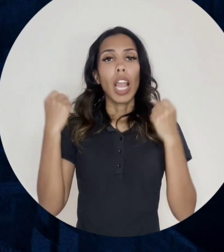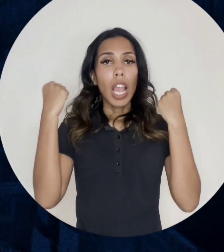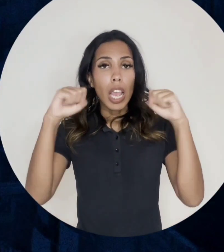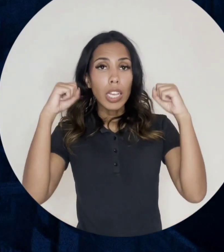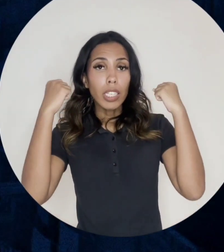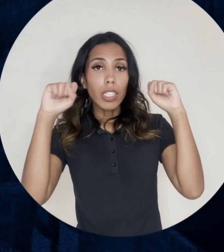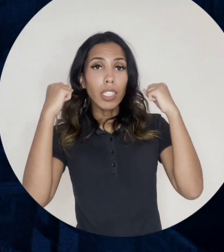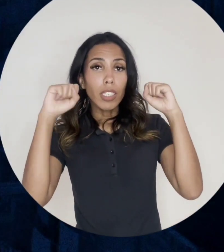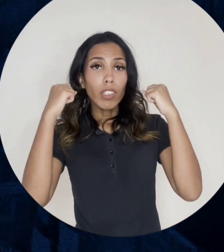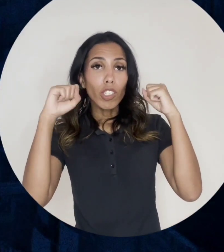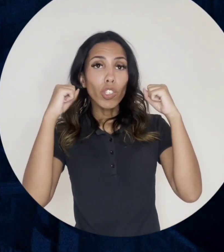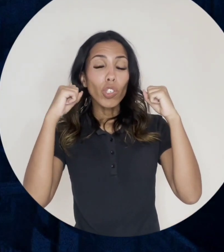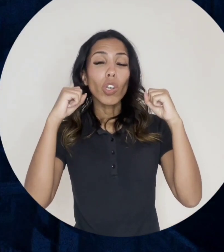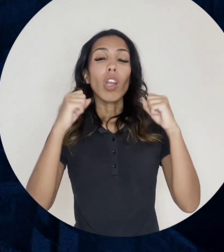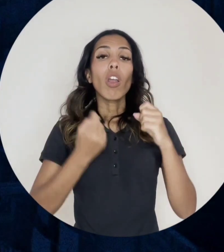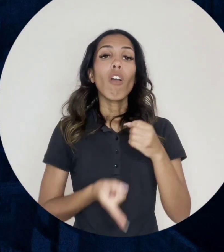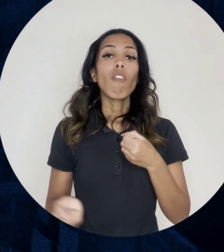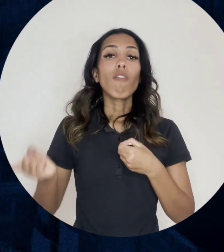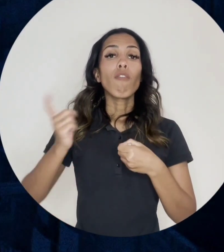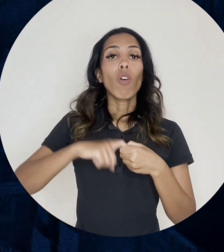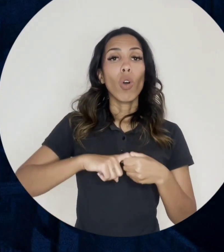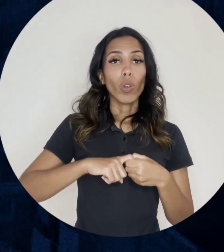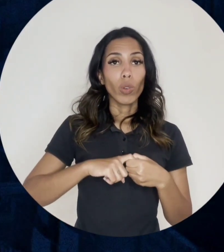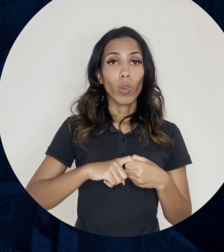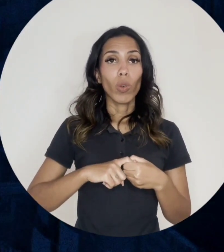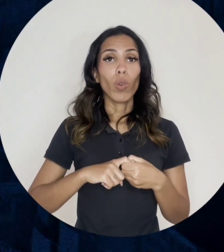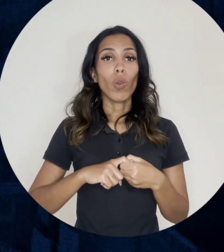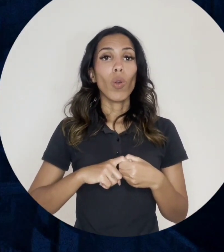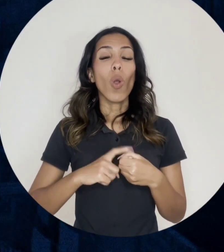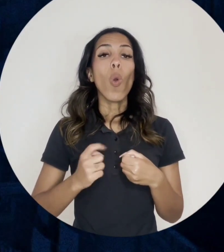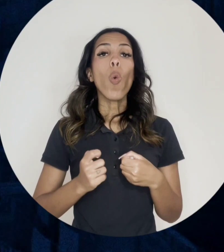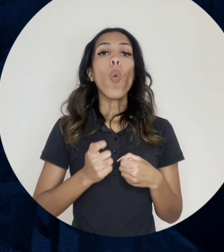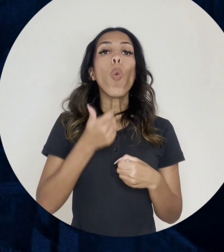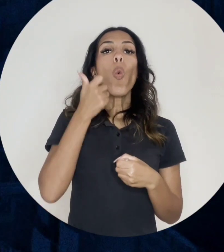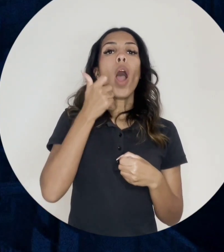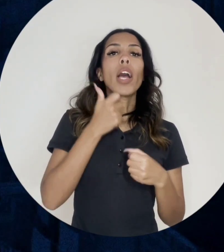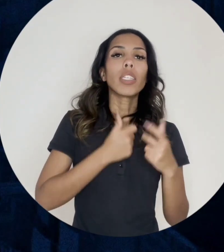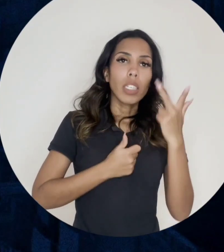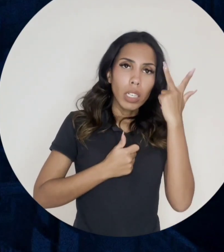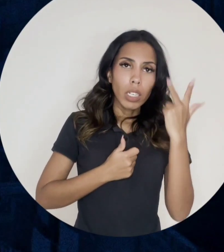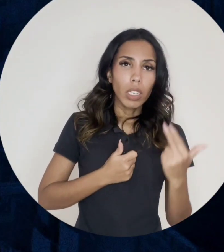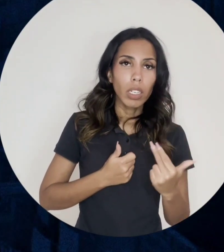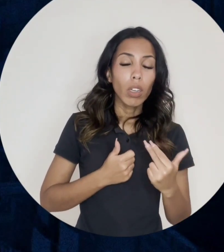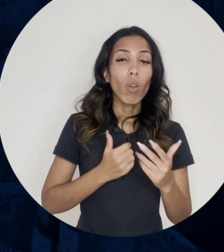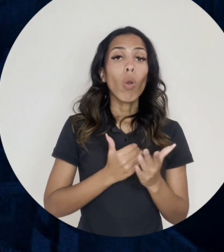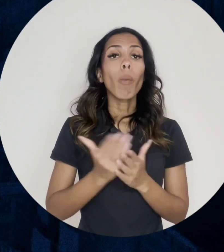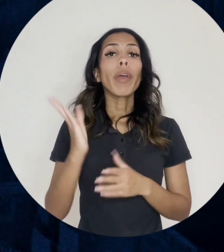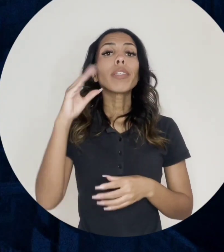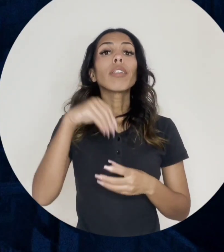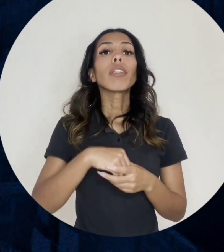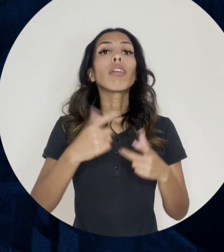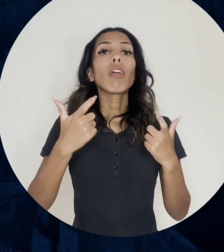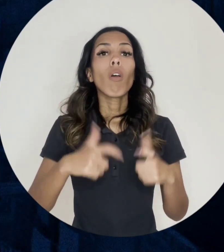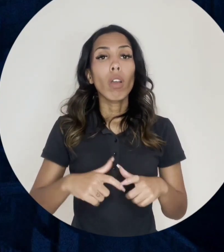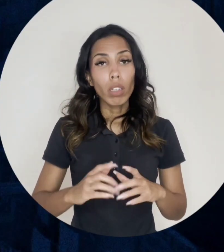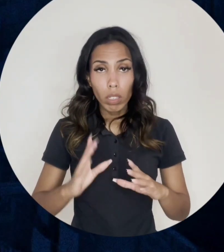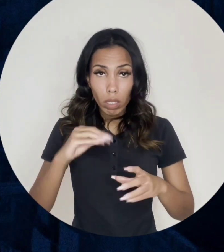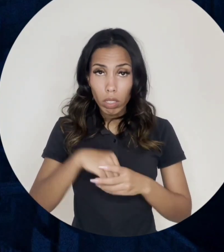exercícios, para que ele volte quase próximo ao seu normal, ele começa pela casa dele.